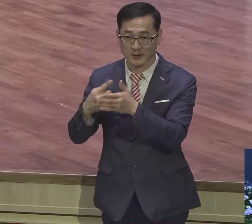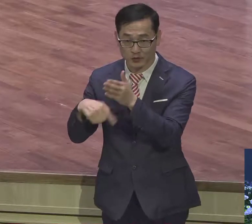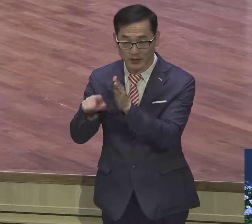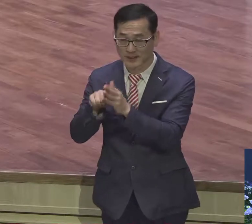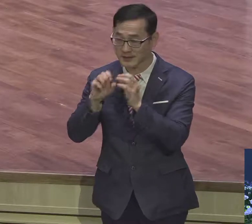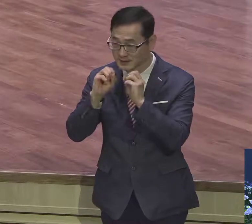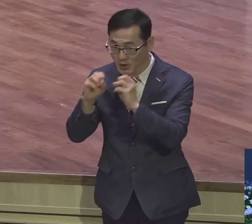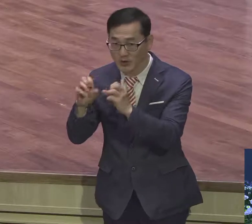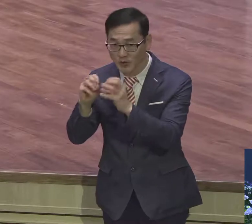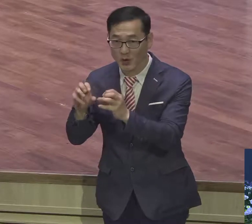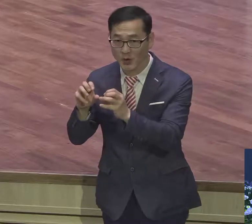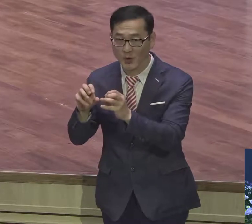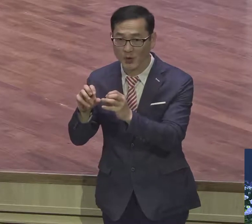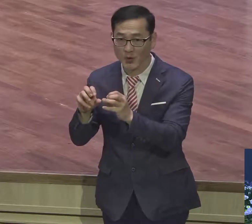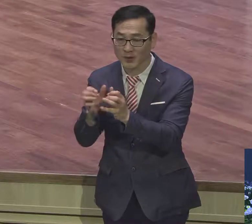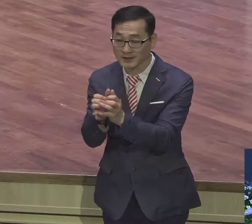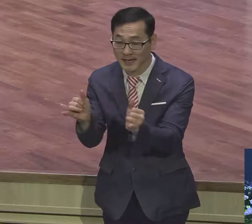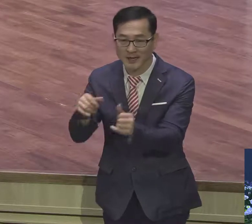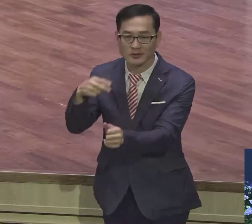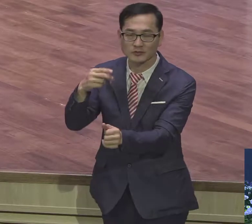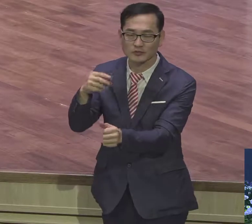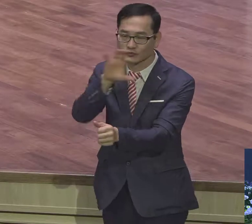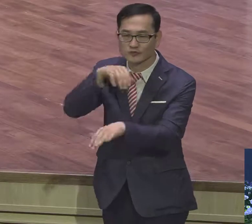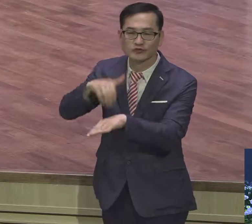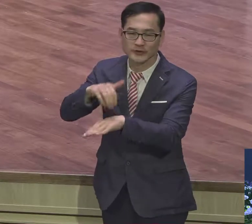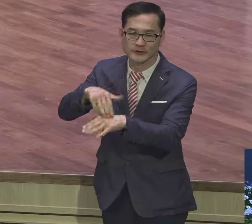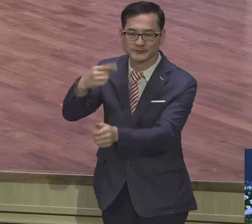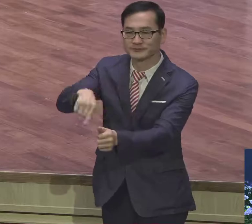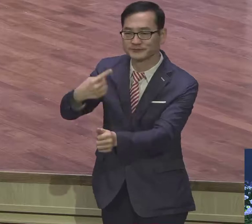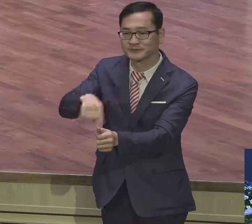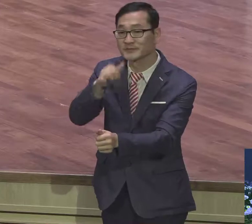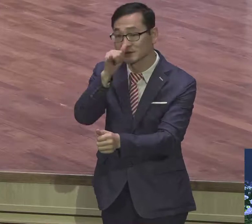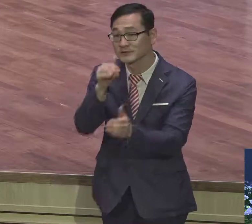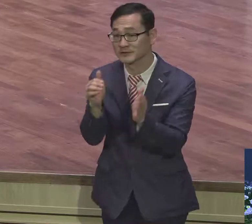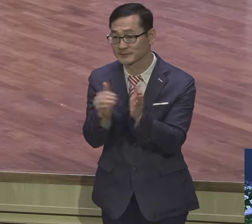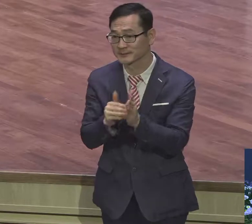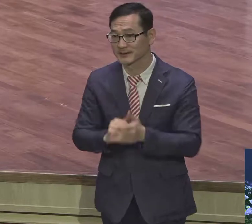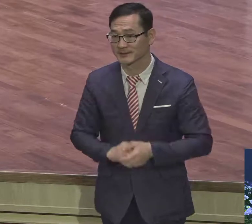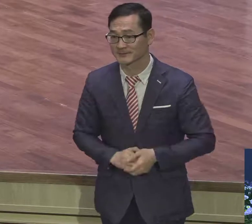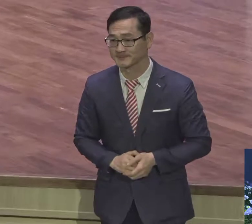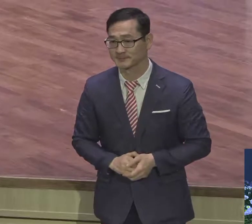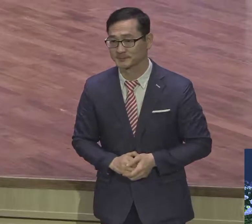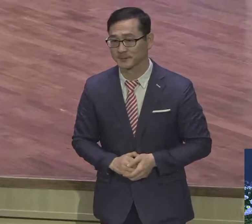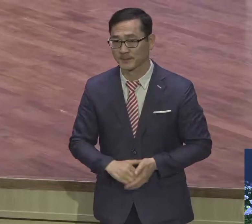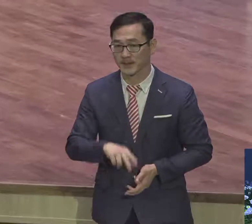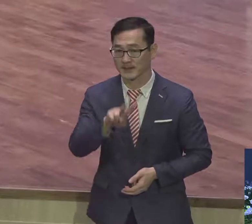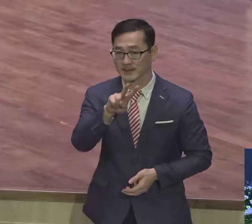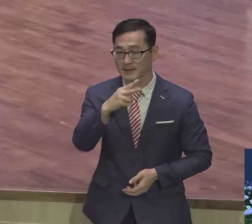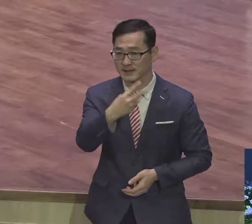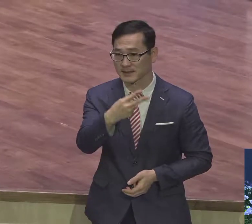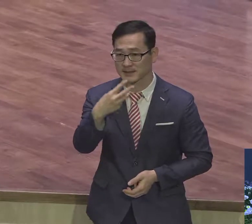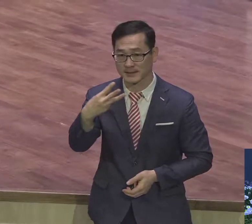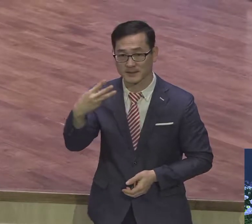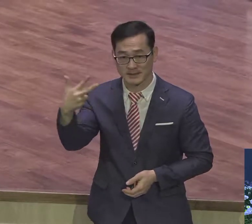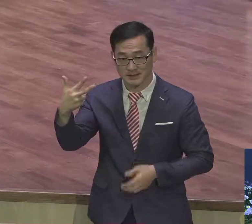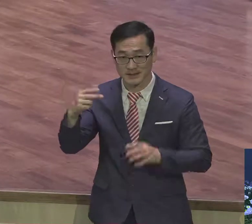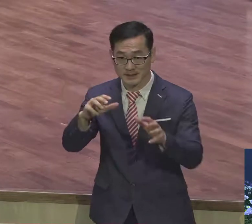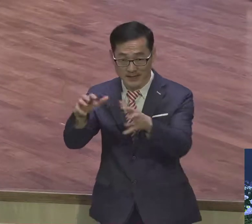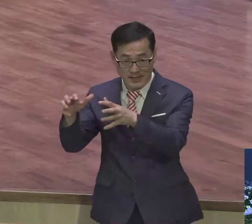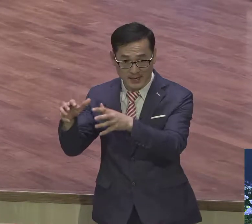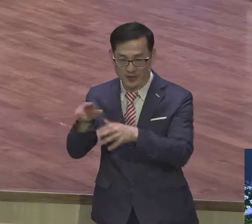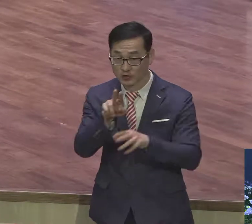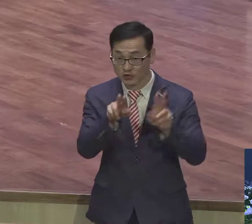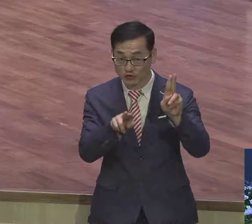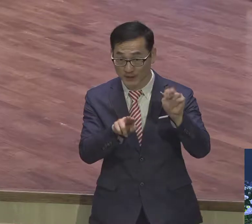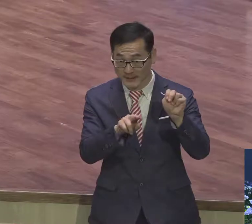강사훈련이 진행되었습니다. 237 나라 지금 유엔에서 발표한